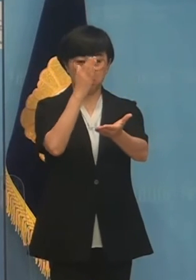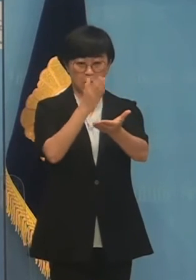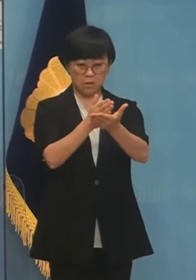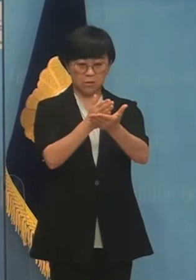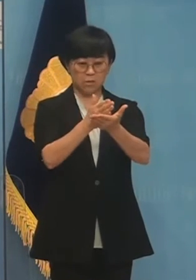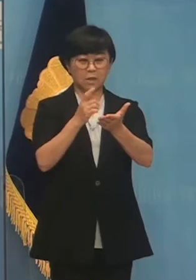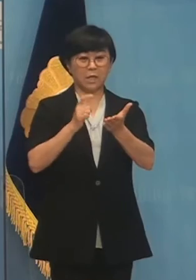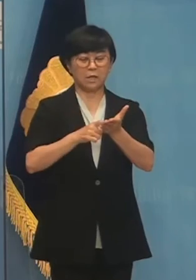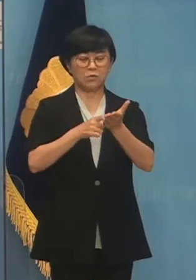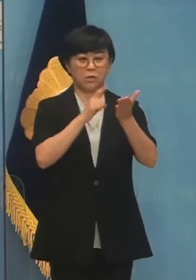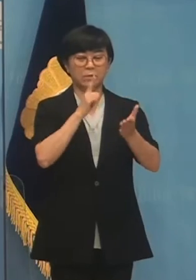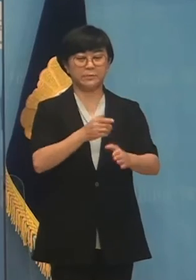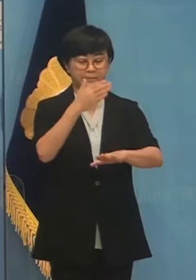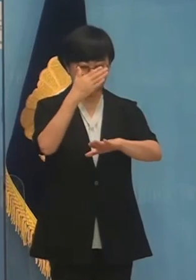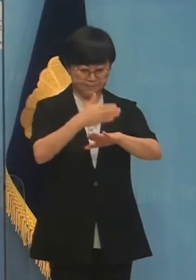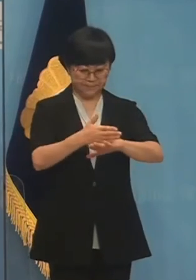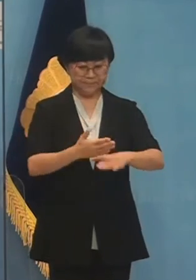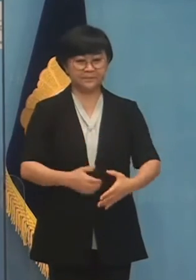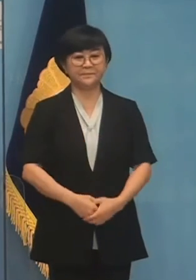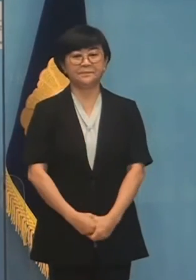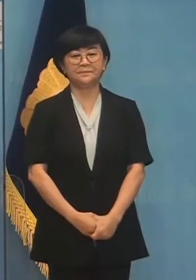강력히 촉구합니다. 고맙습니다.